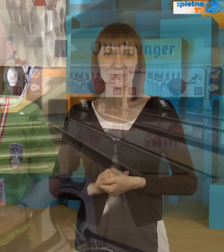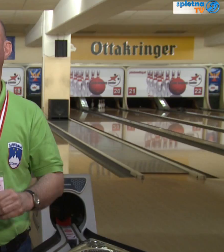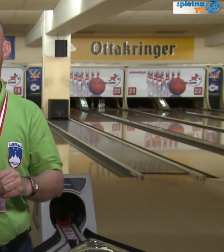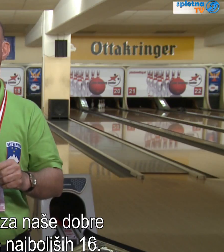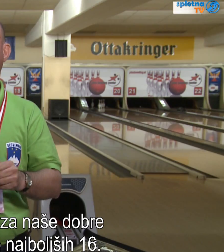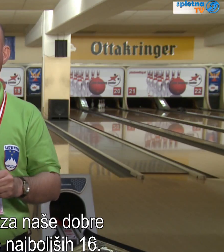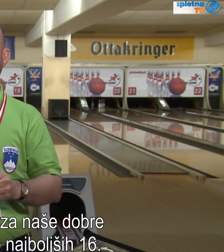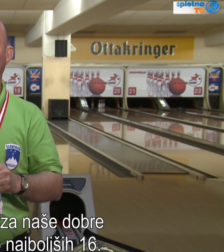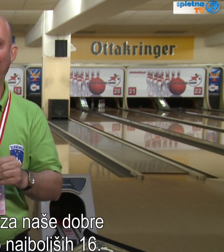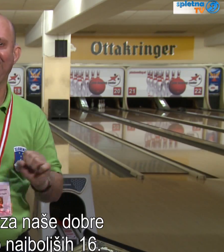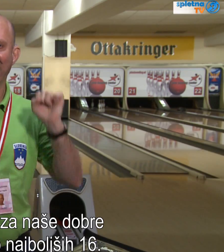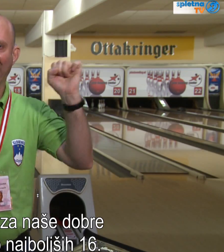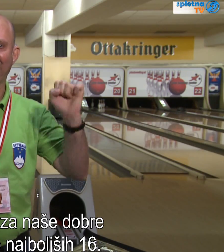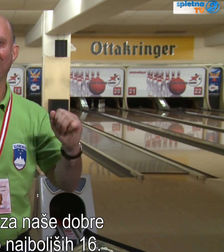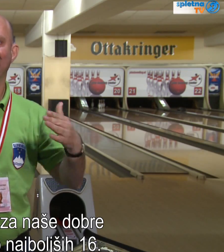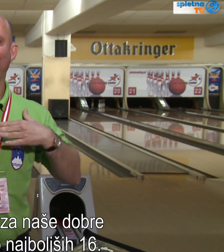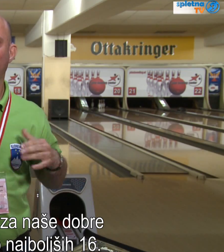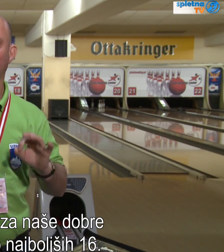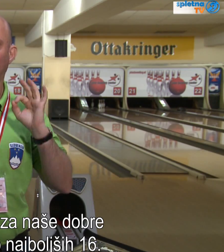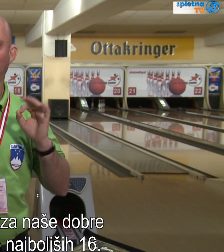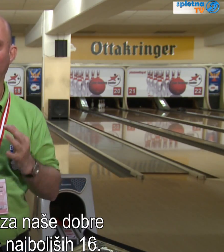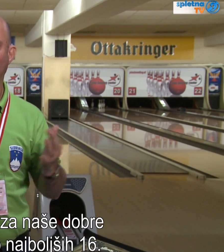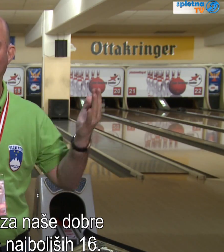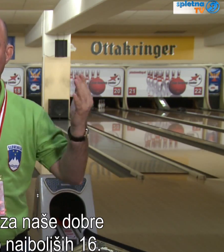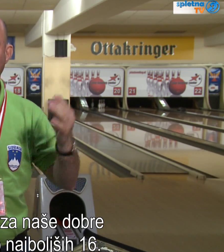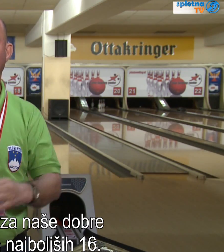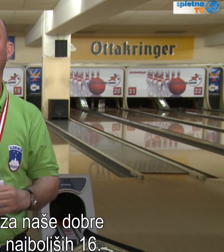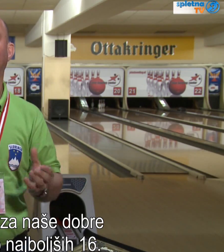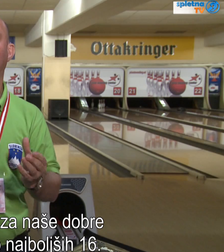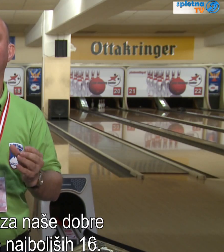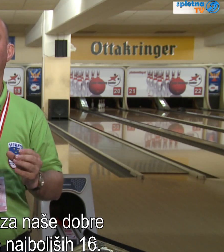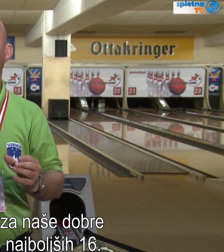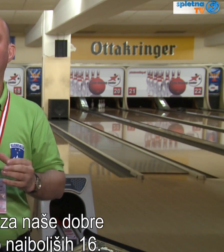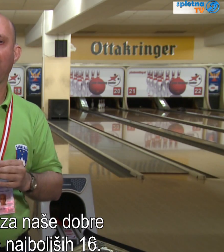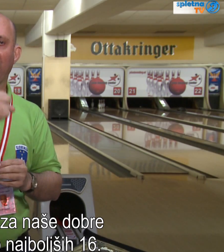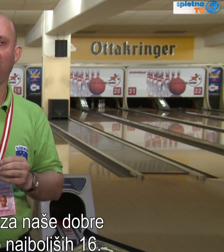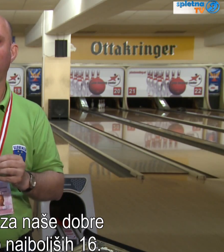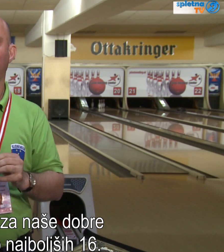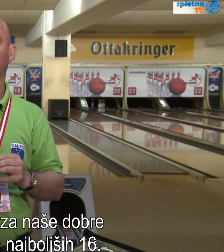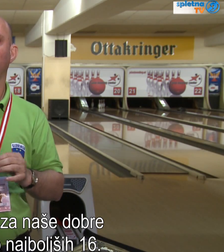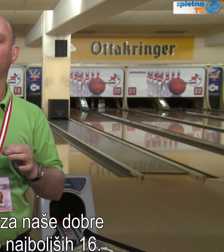Da tudi še naprej navijajte na naše dobre igralce, da ujamejo